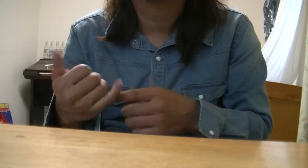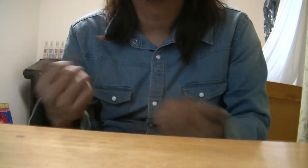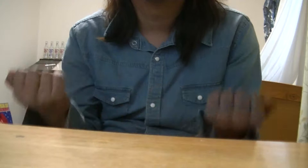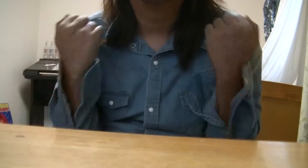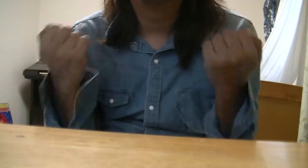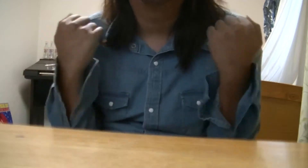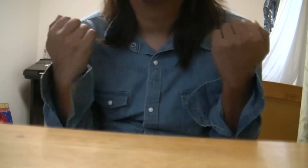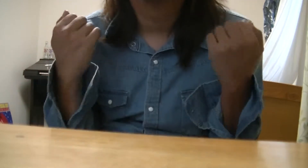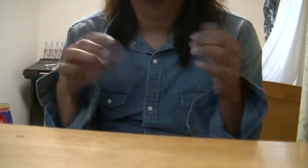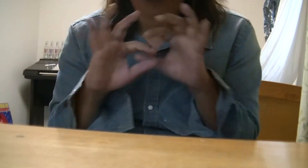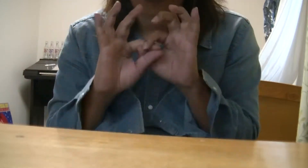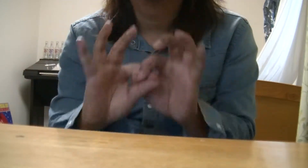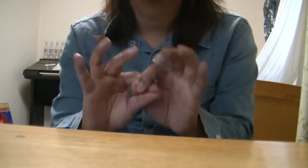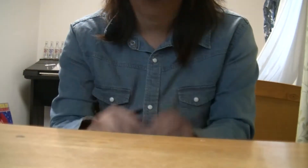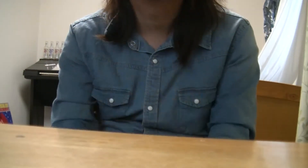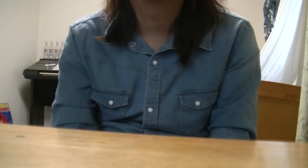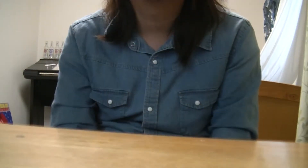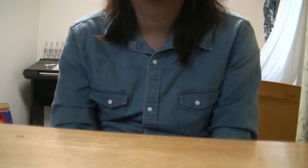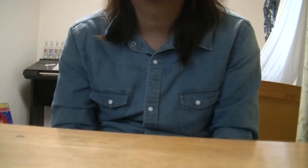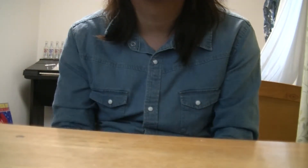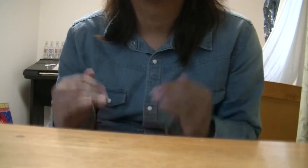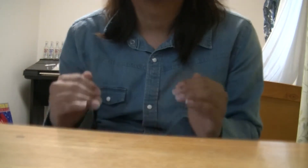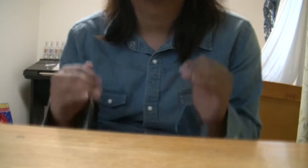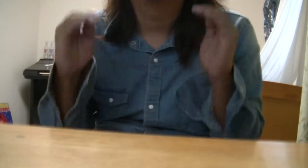、その成長が起きるんです。